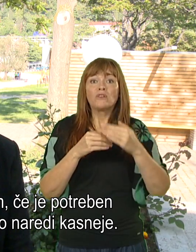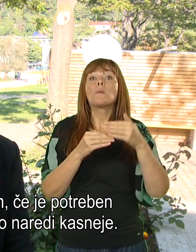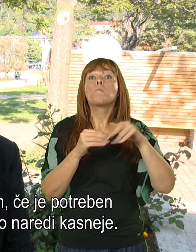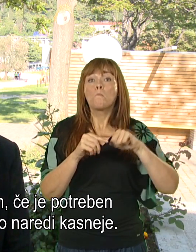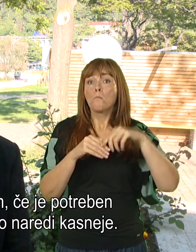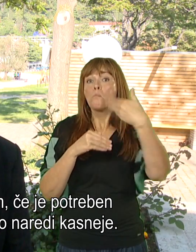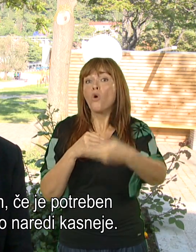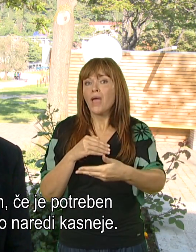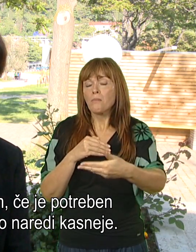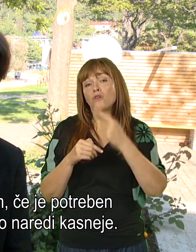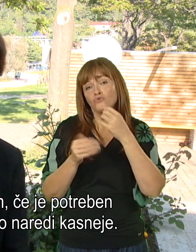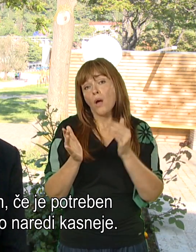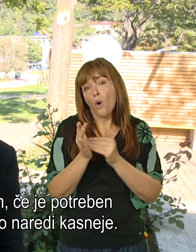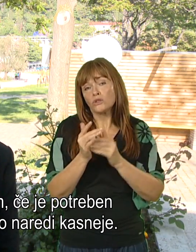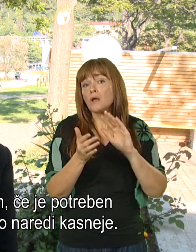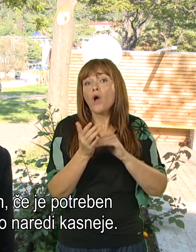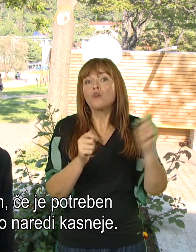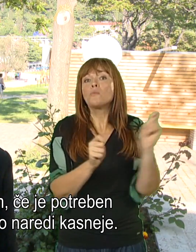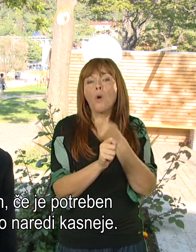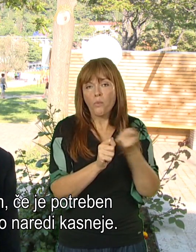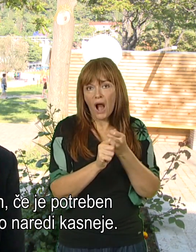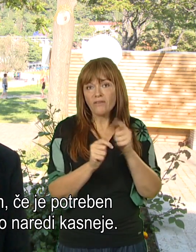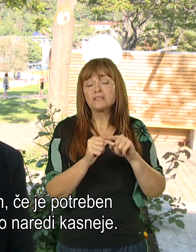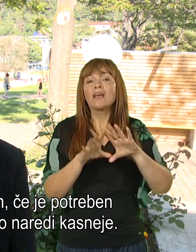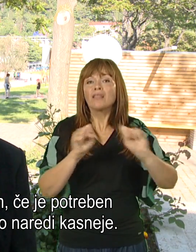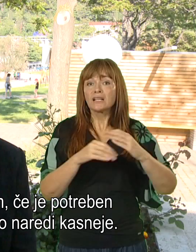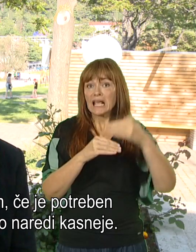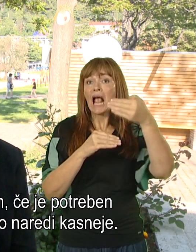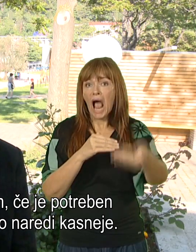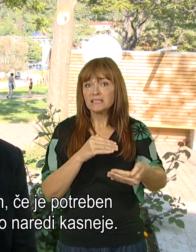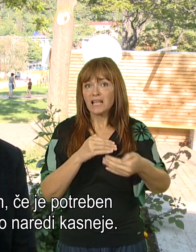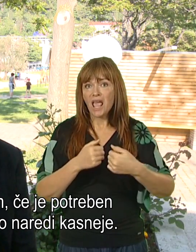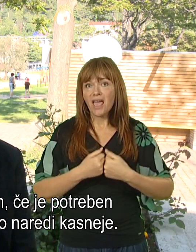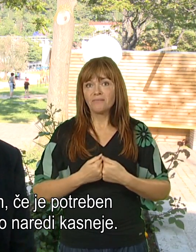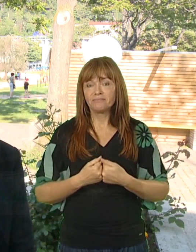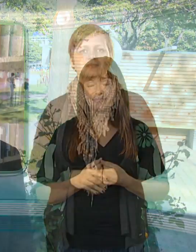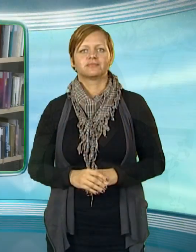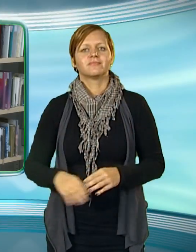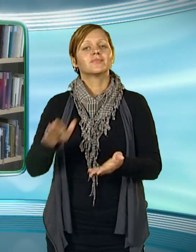potem. In če je potreben kakšen popravek, naj se to naredi kasneje.